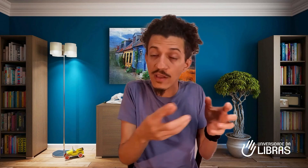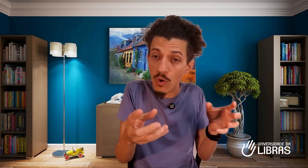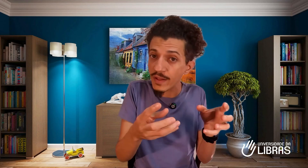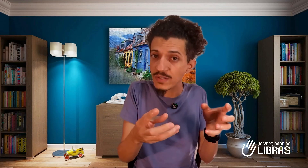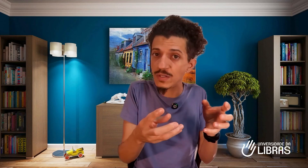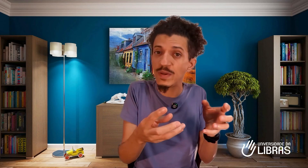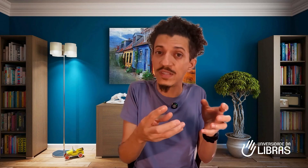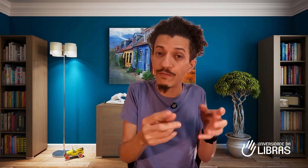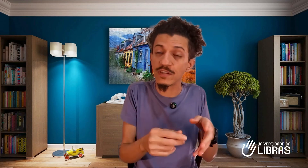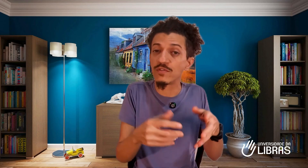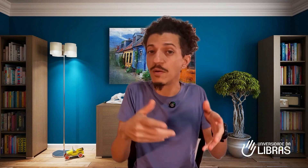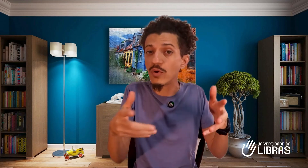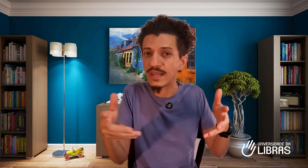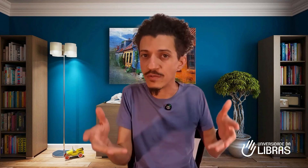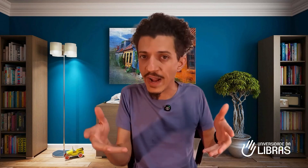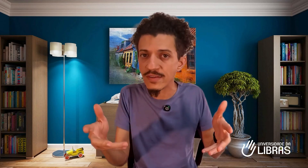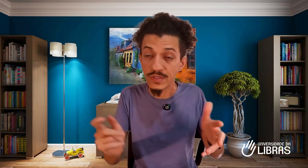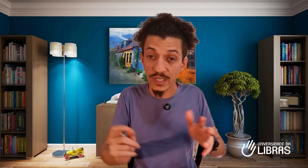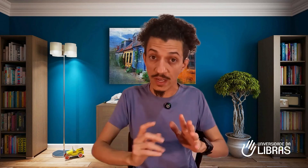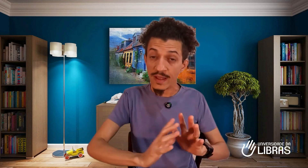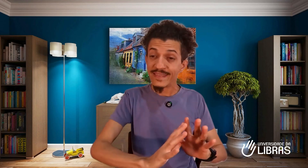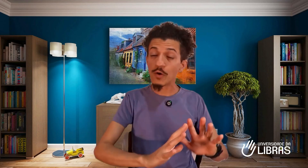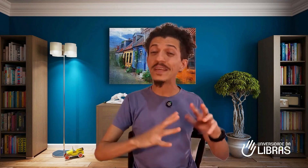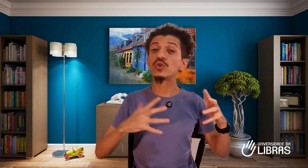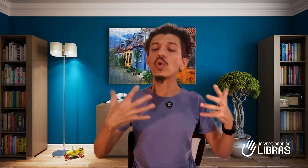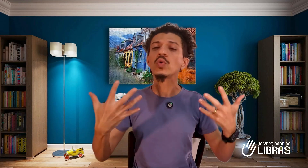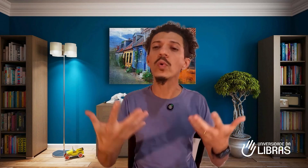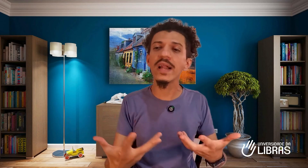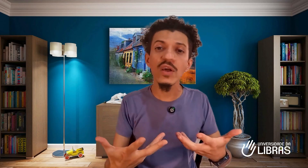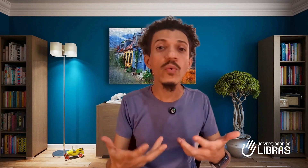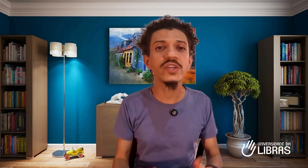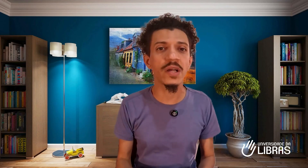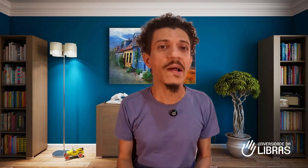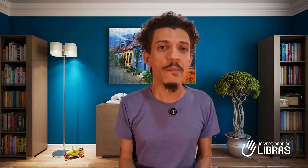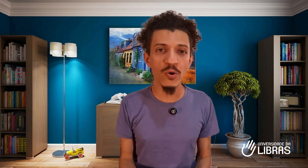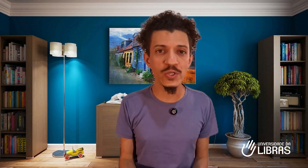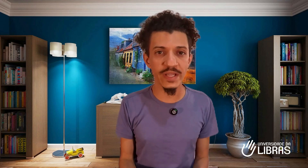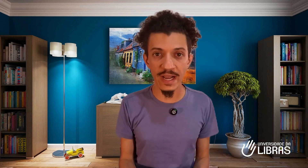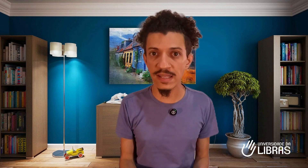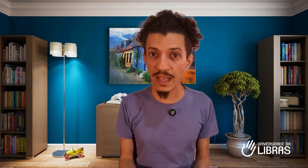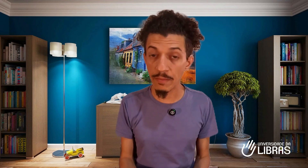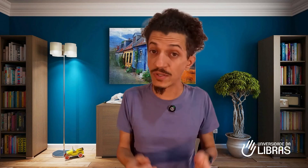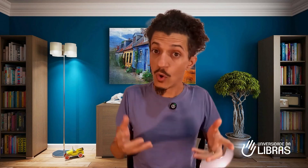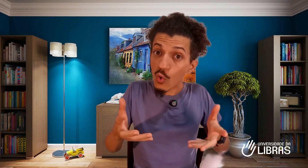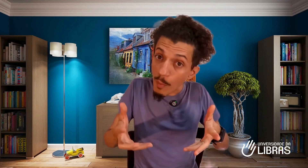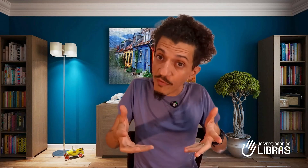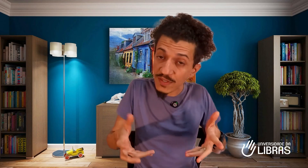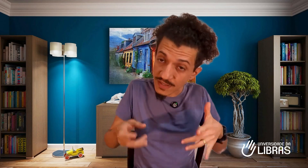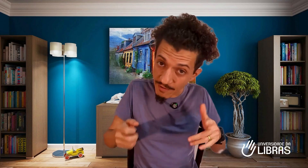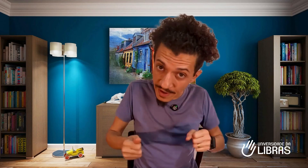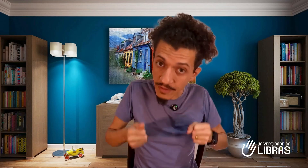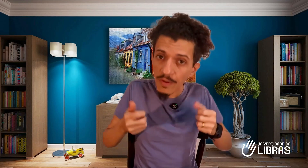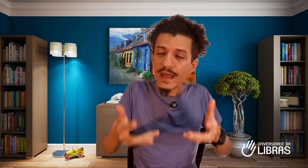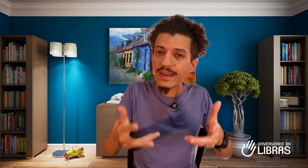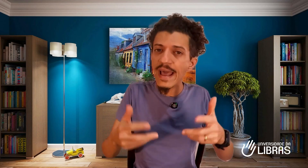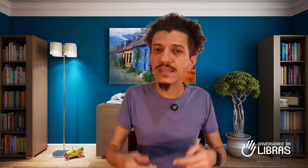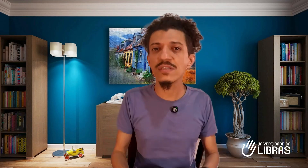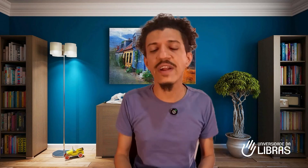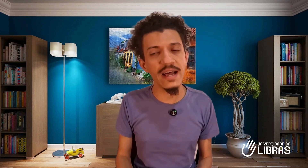ordens específicas, você monta as frases, ou seja, tem uma estrutura linguística por detrás da Libras, como você está vendo nessas frases que